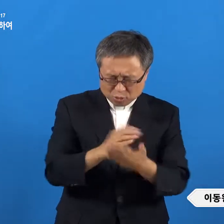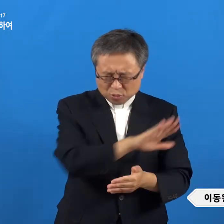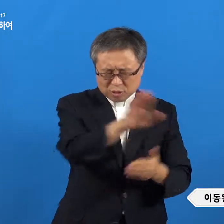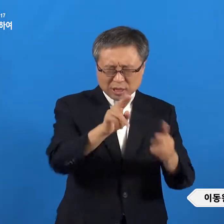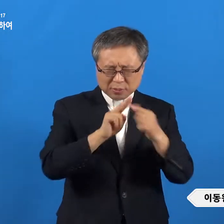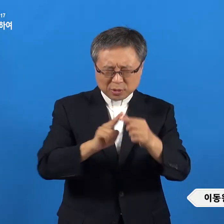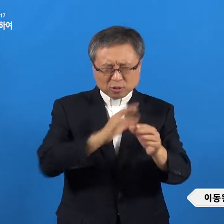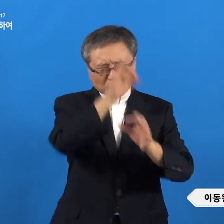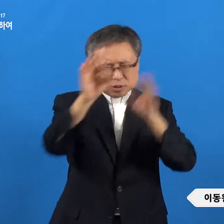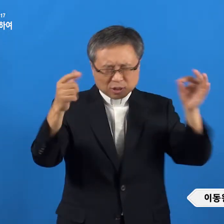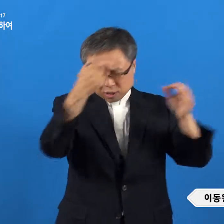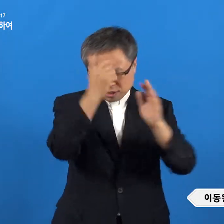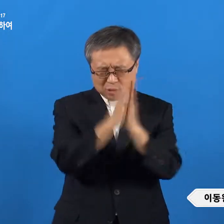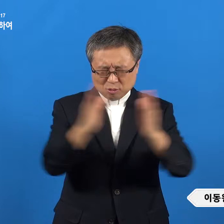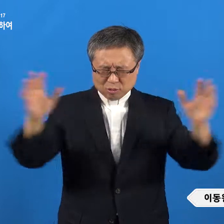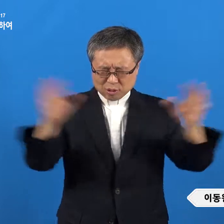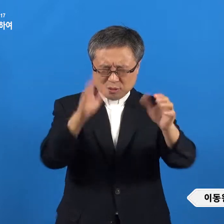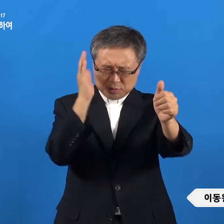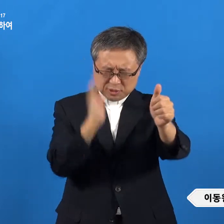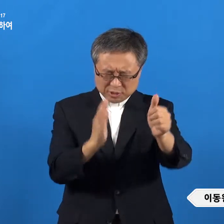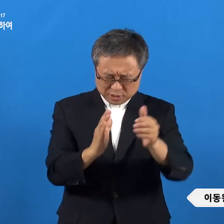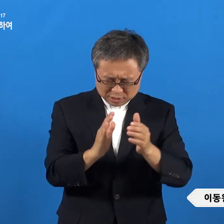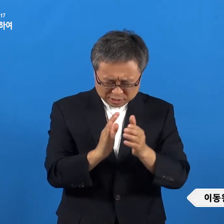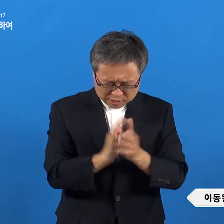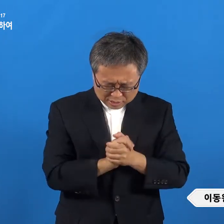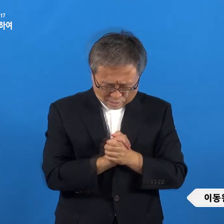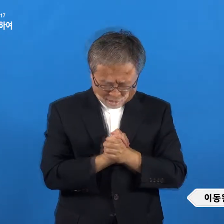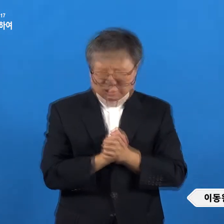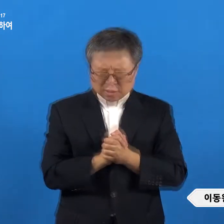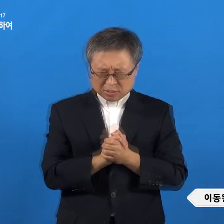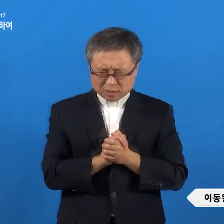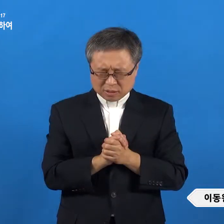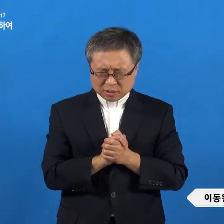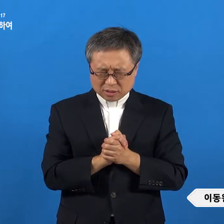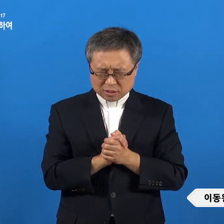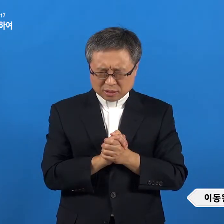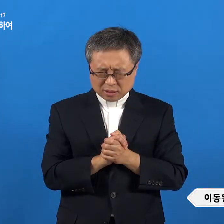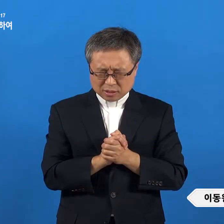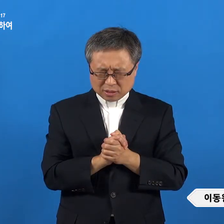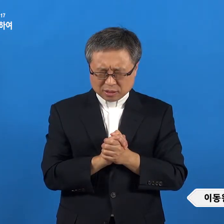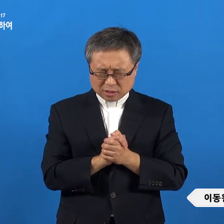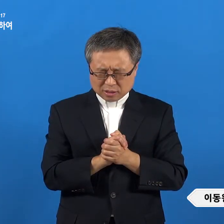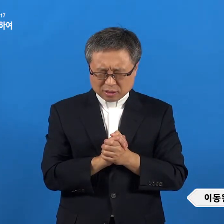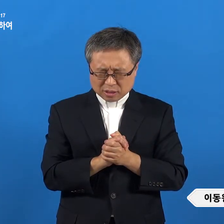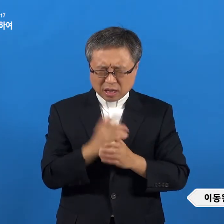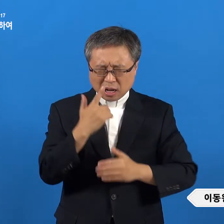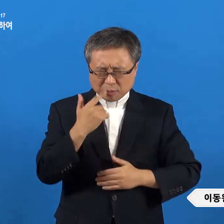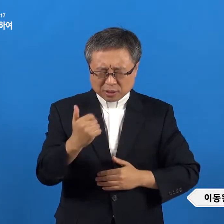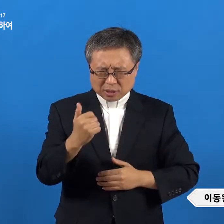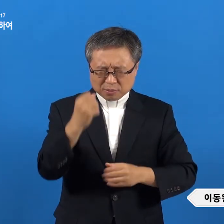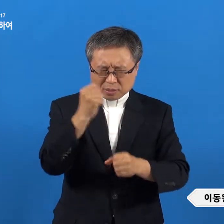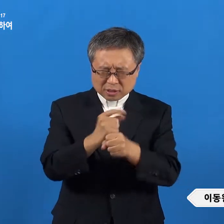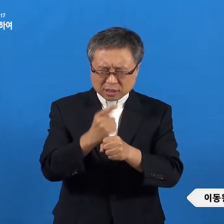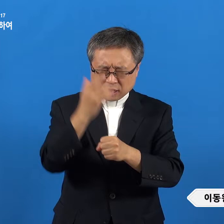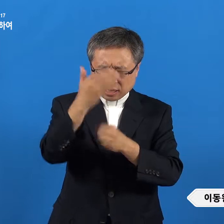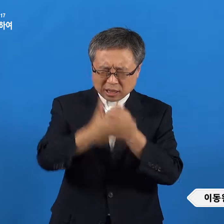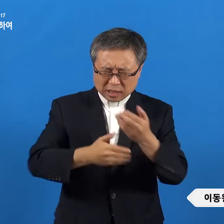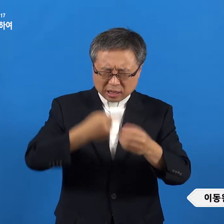통성으로 같이 기도하시겠습니다. 기도하십시다. 자비로우신 아버지, 벌써 한 해를 결산할 순간이